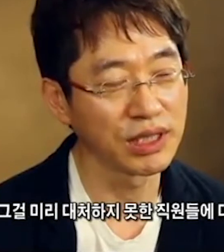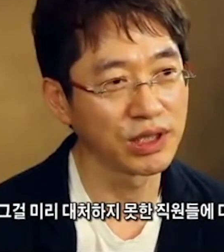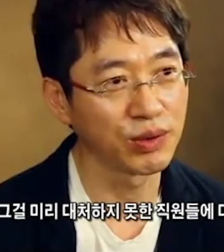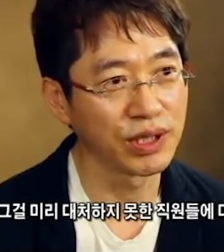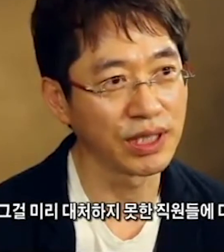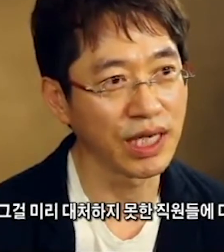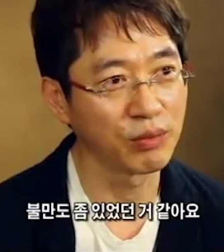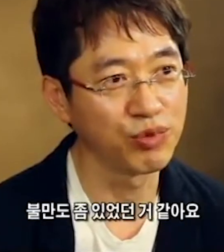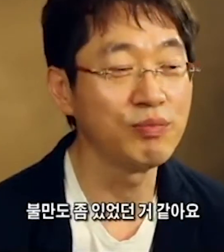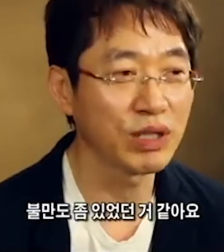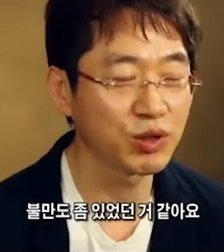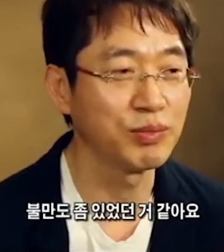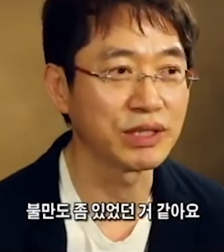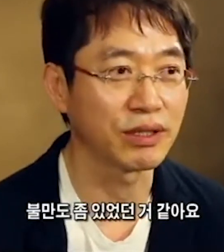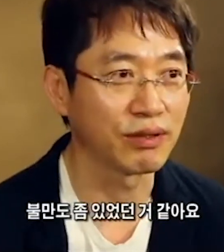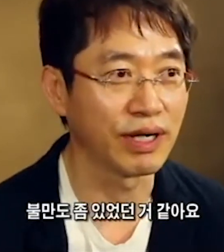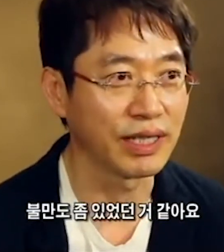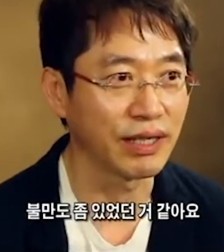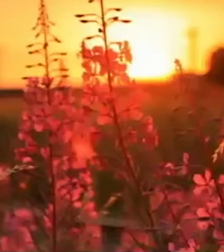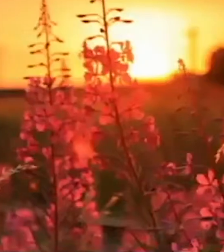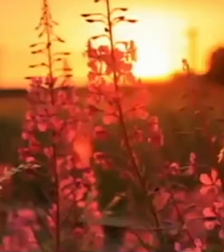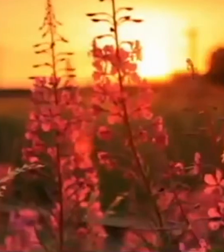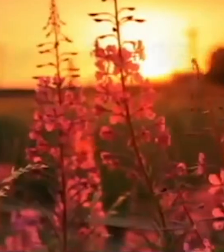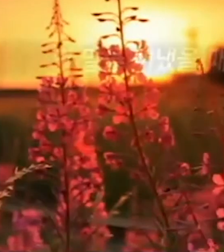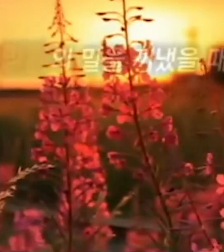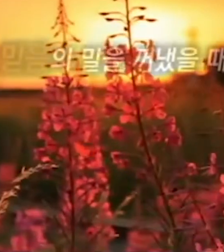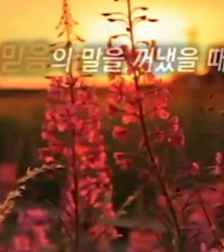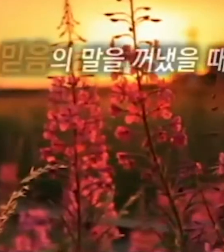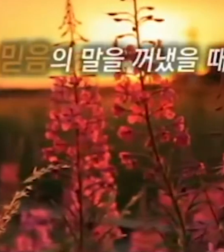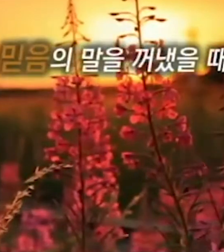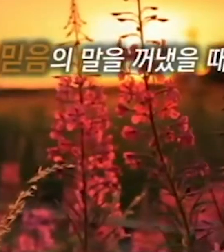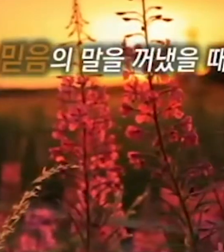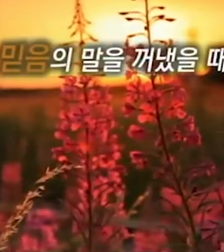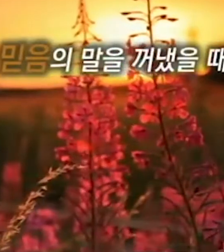대처하지 못한 직원들에 대한 불만도 좀 있었던 것 같아요.